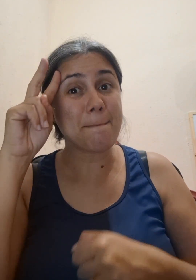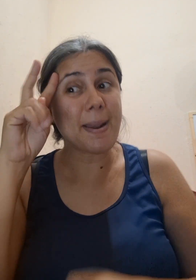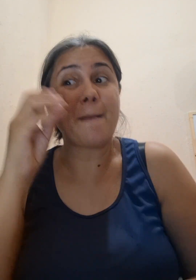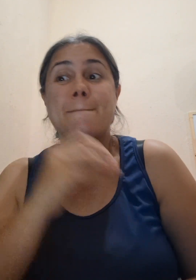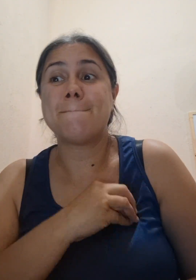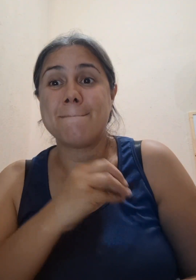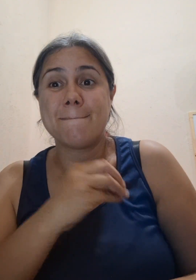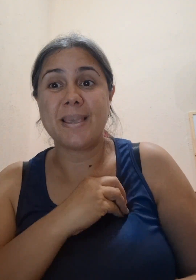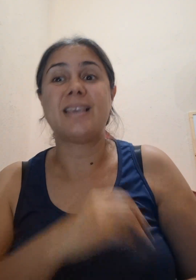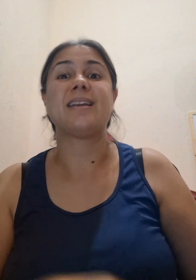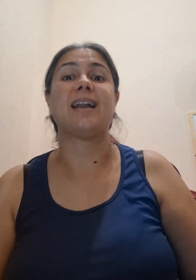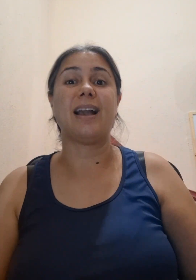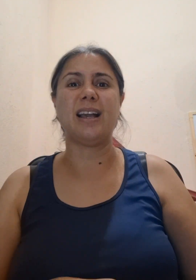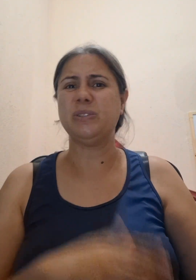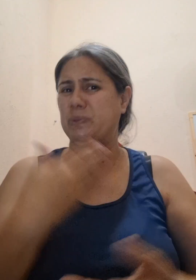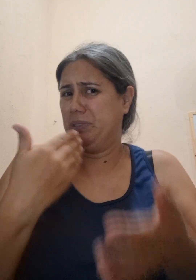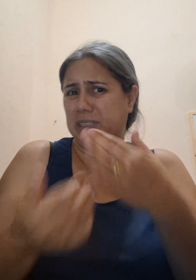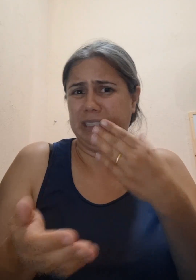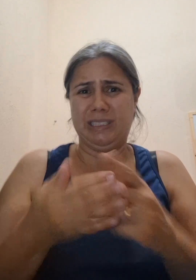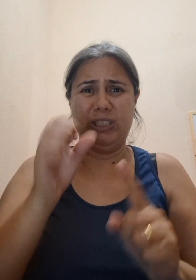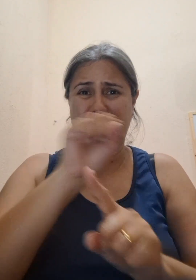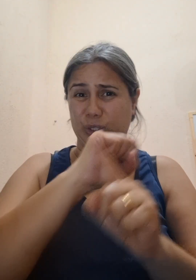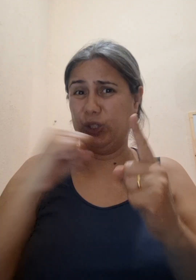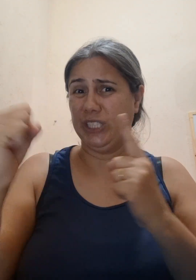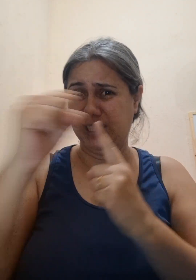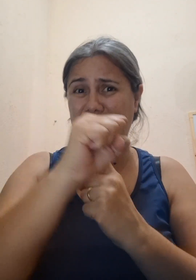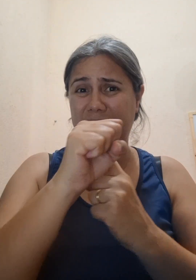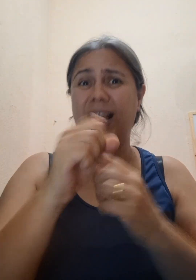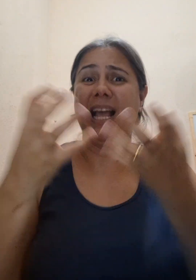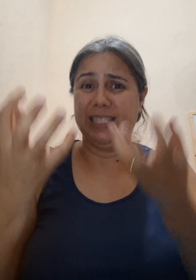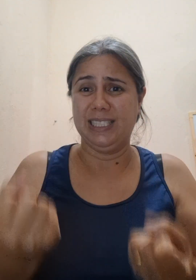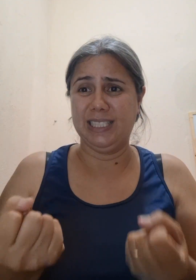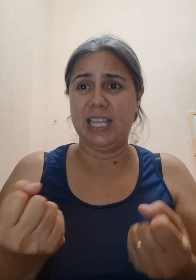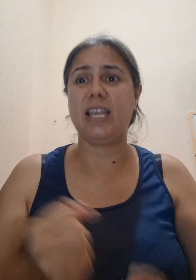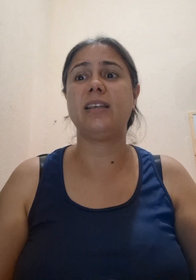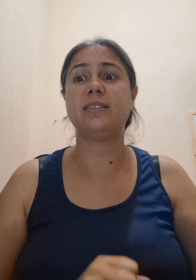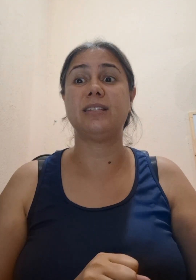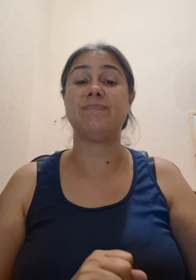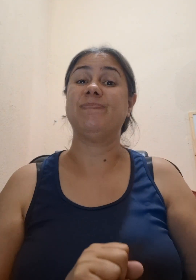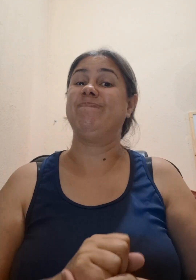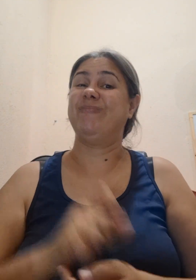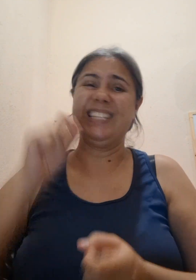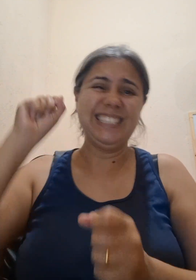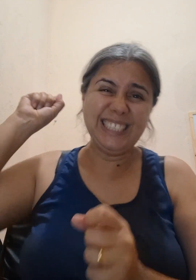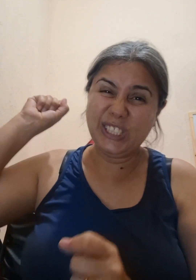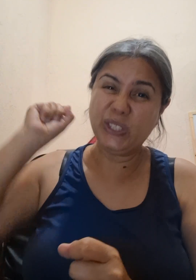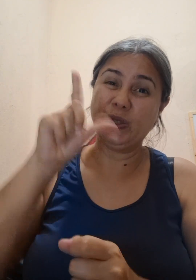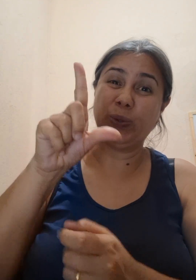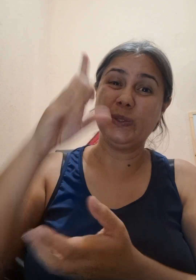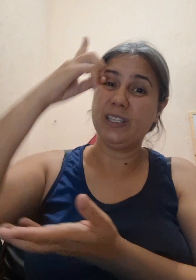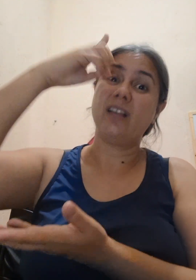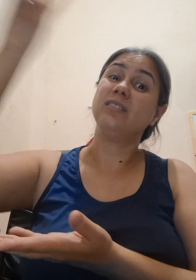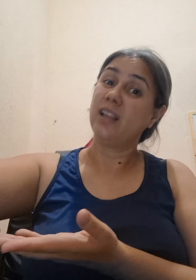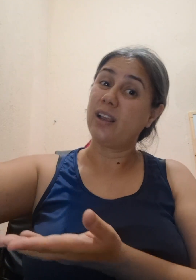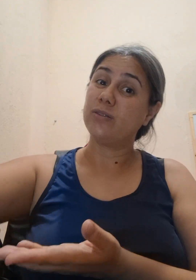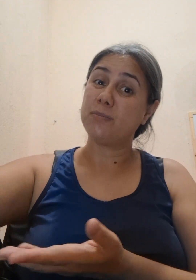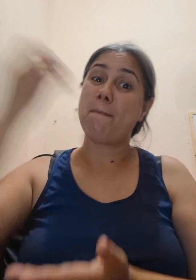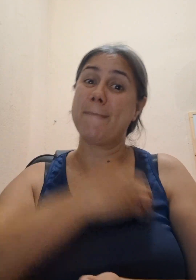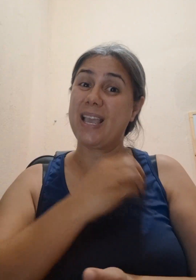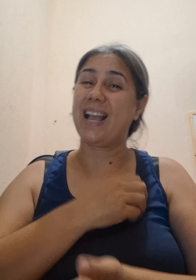Mas nós, cristãos, precisamos nos lembrar que o pecado, independente se a sociedade aceita,